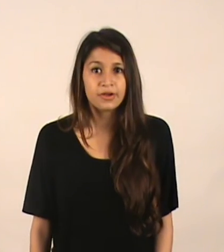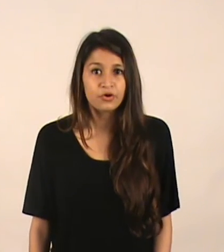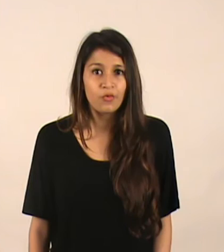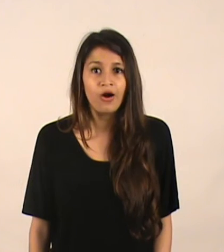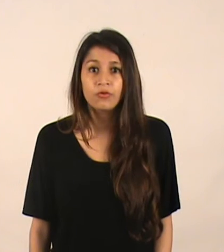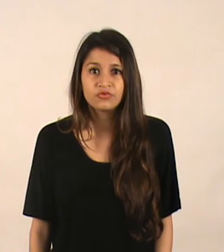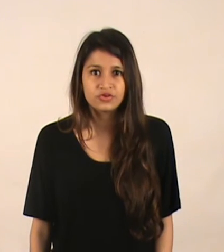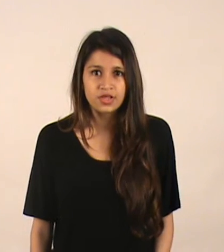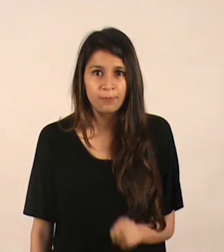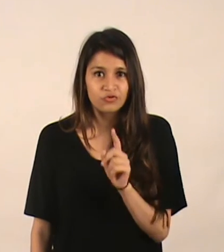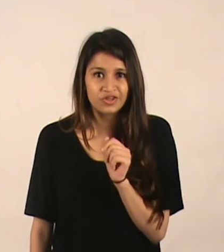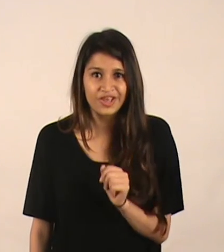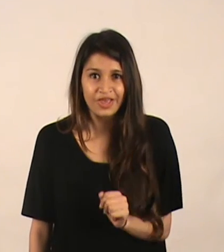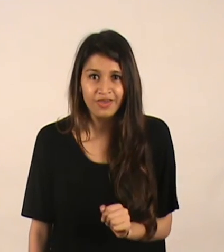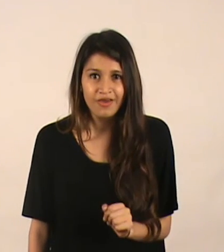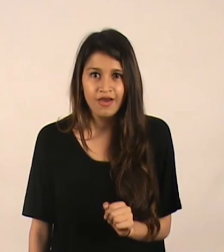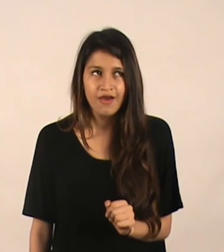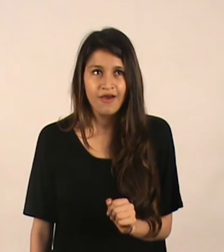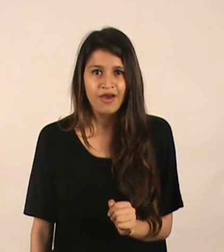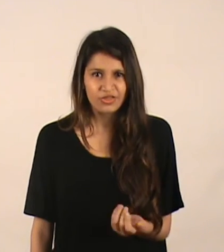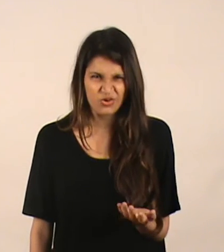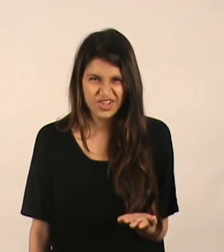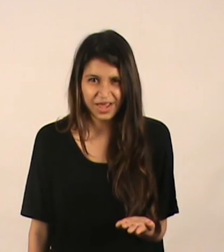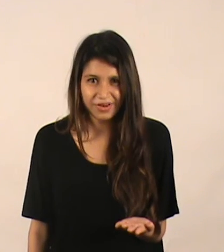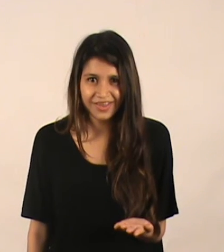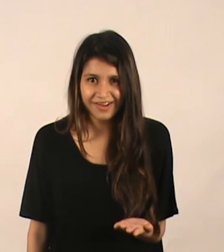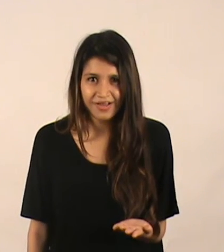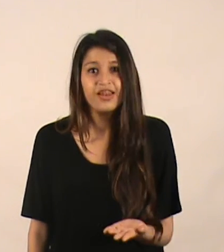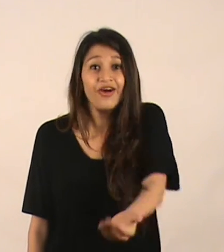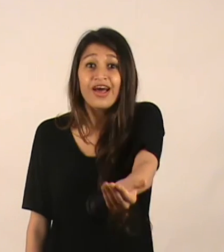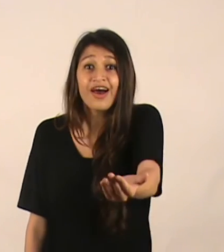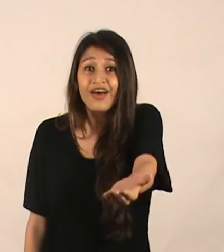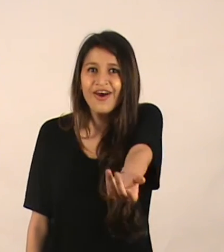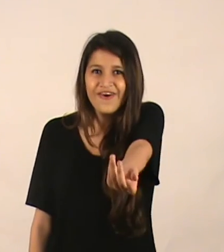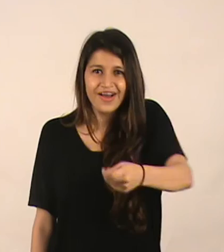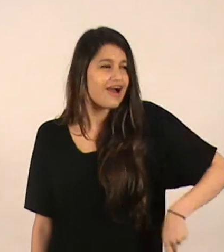म्ठोबवा उद्मी जी जी से पूछे दी कि बनें दोटर हम लेंगे नायायाSha